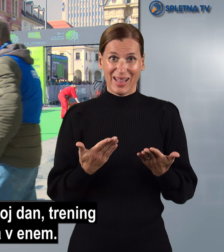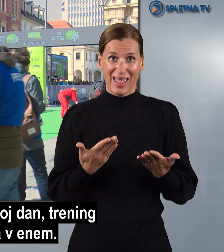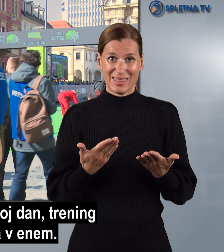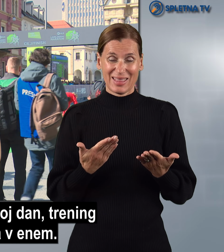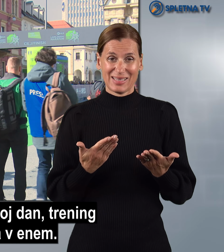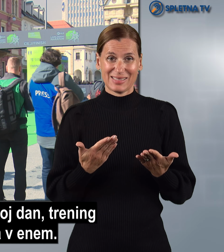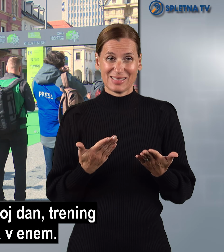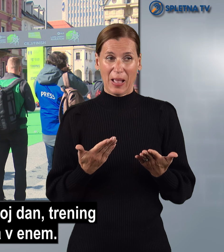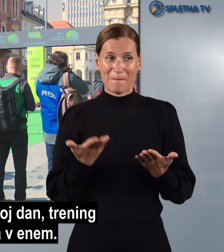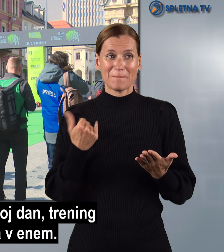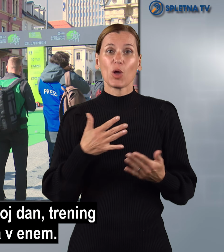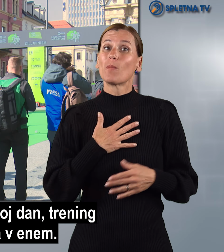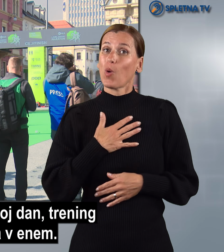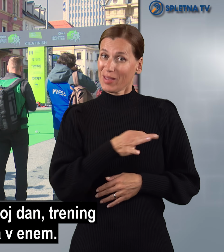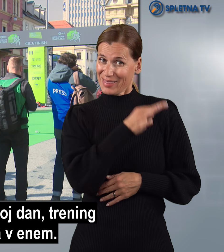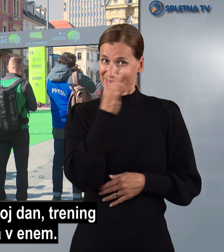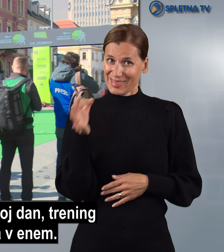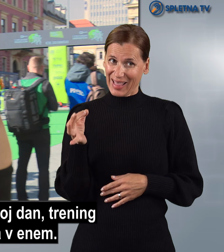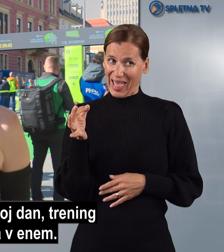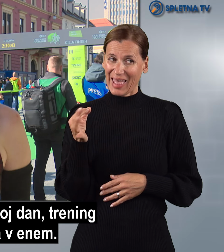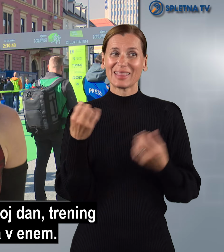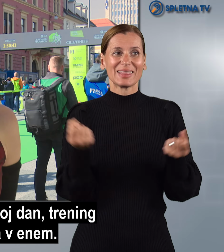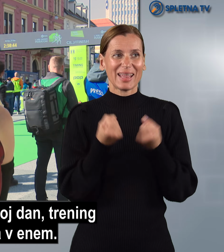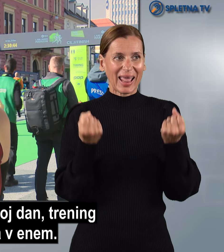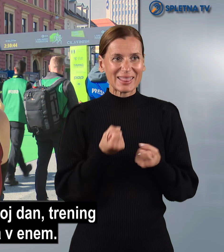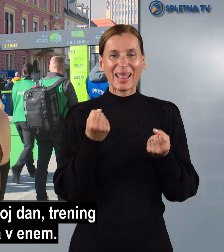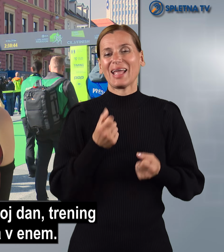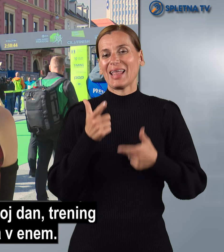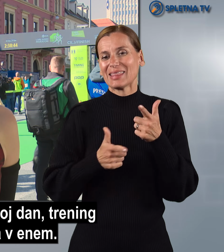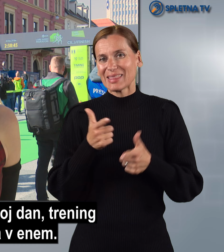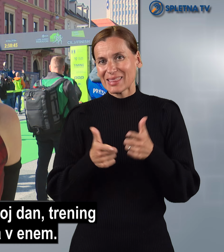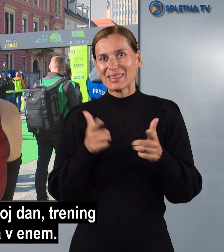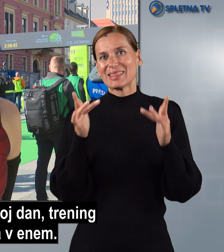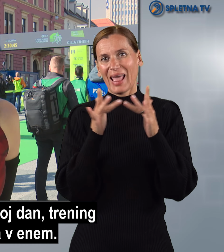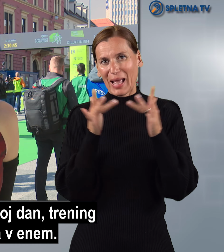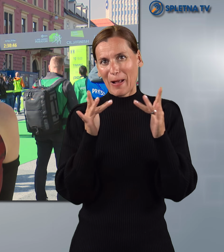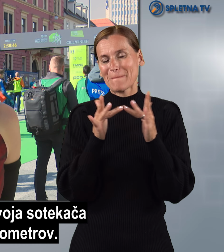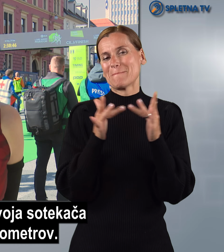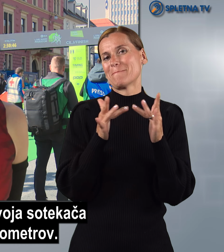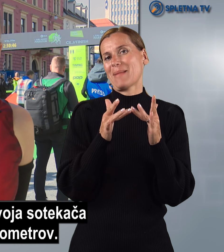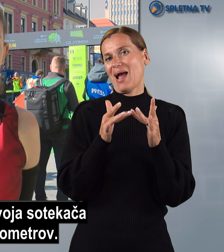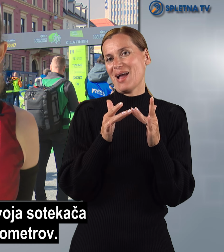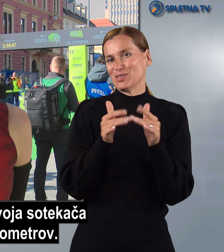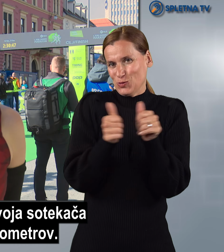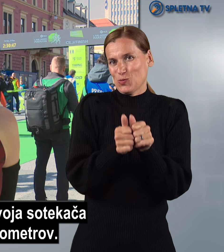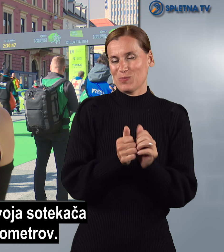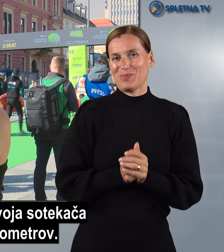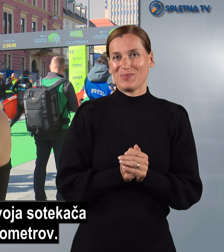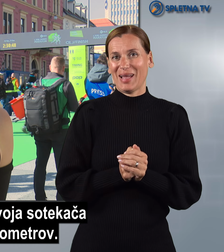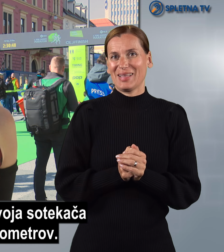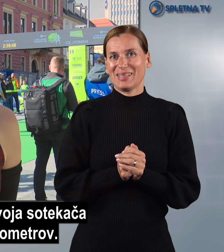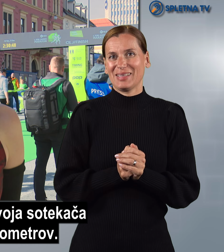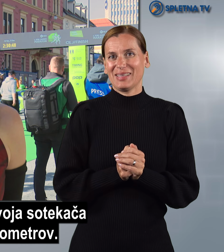Danes je bil moj dan, trening in tekma v enem. V glavnem, jaz sem